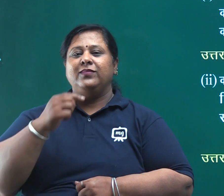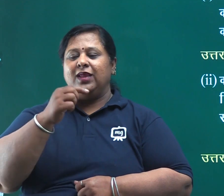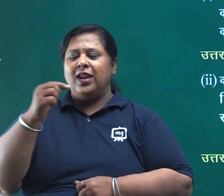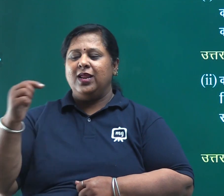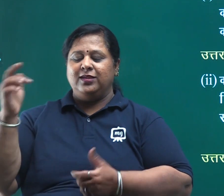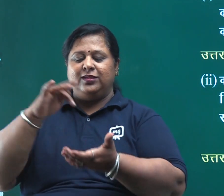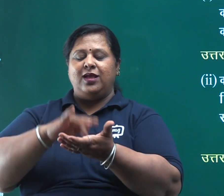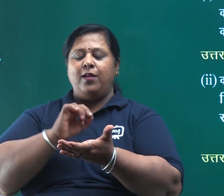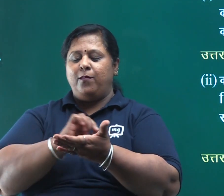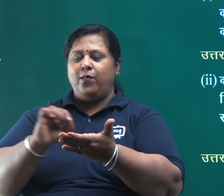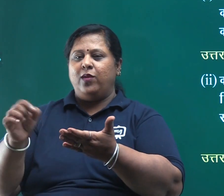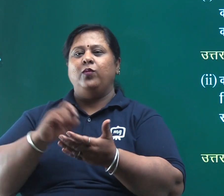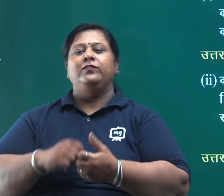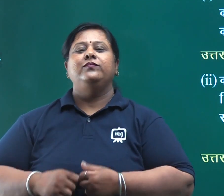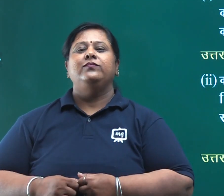रिक्त स्थान भरो।